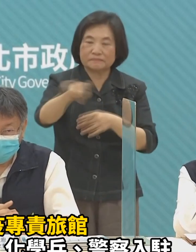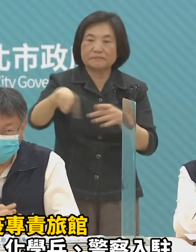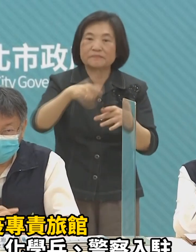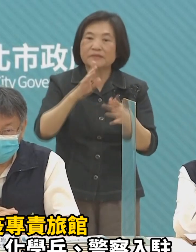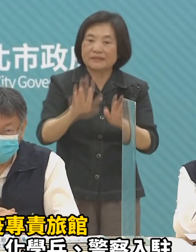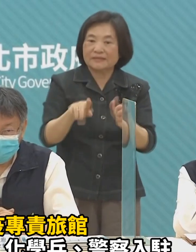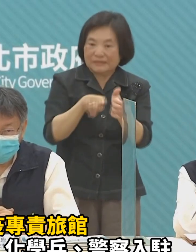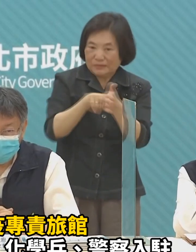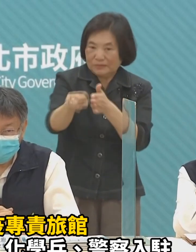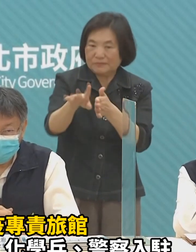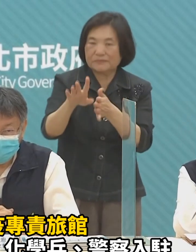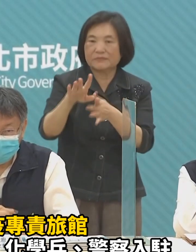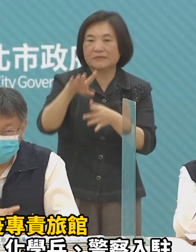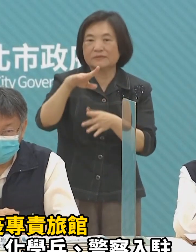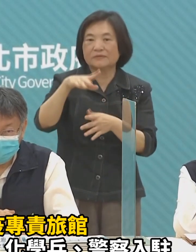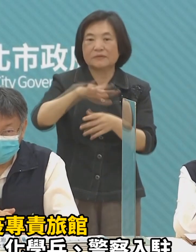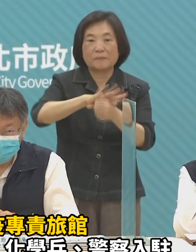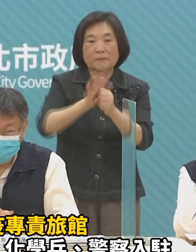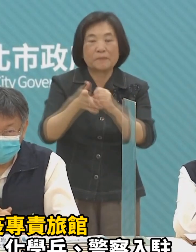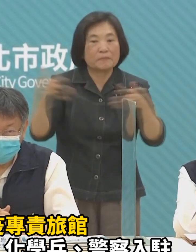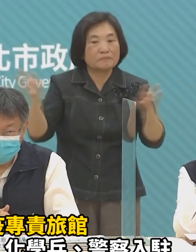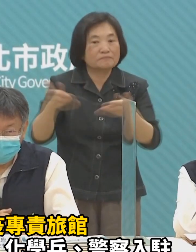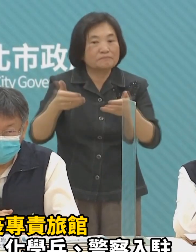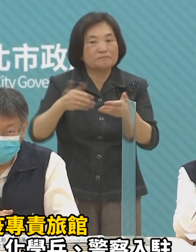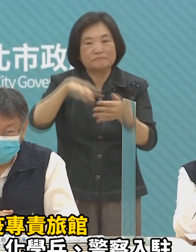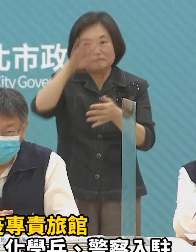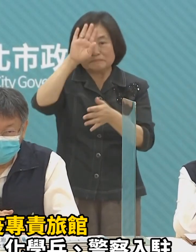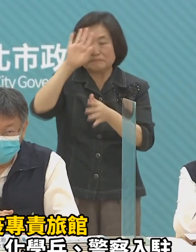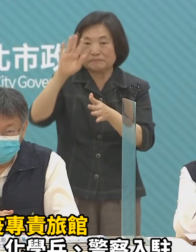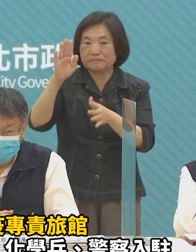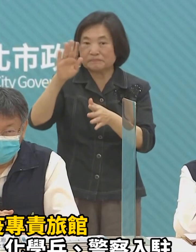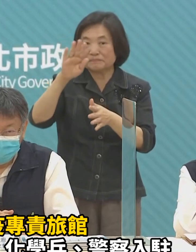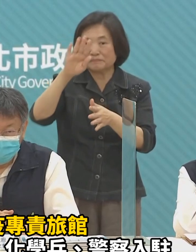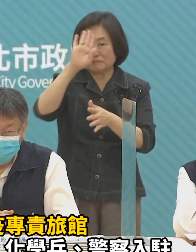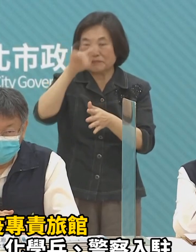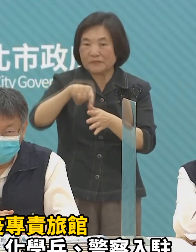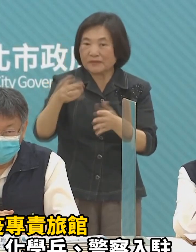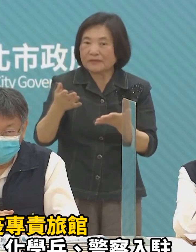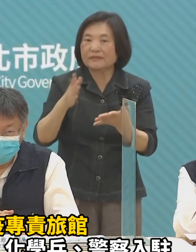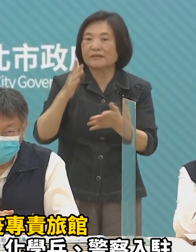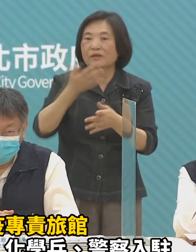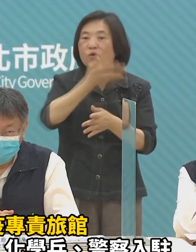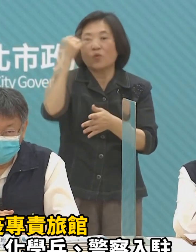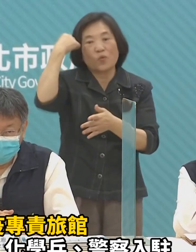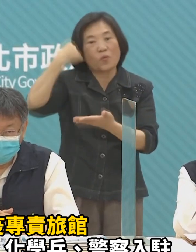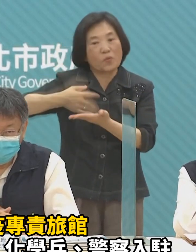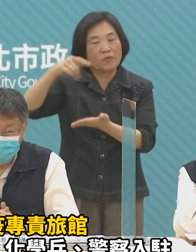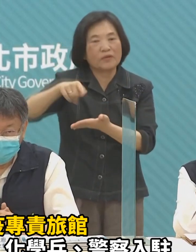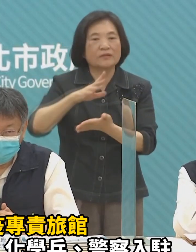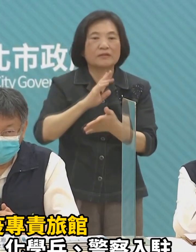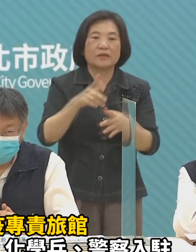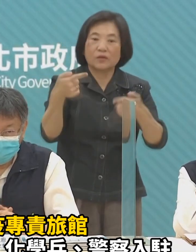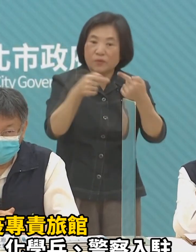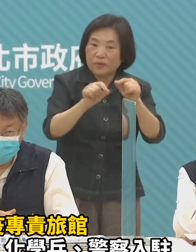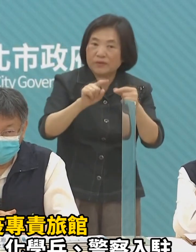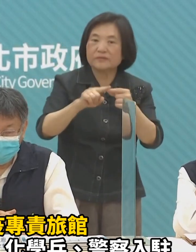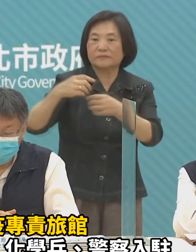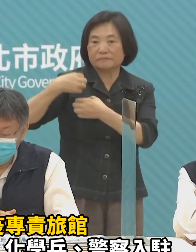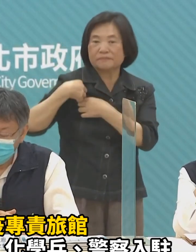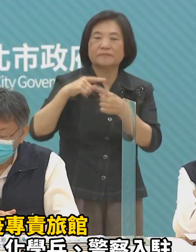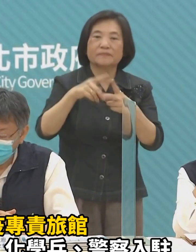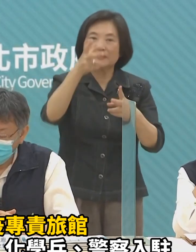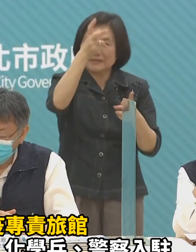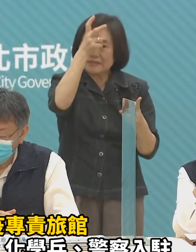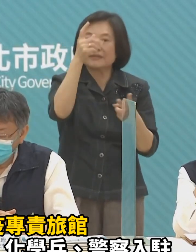专责旅馆来做值班，来确保这边的安全，所以化学兵跟警消都会支援这个加